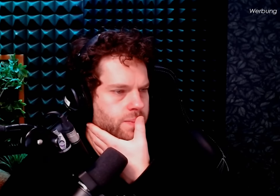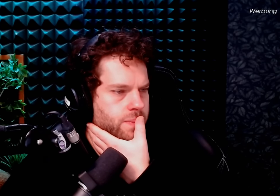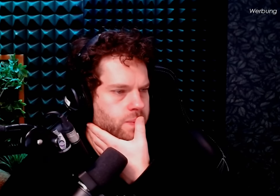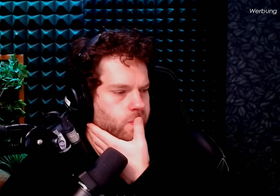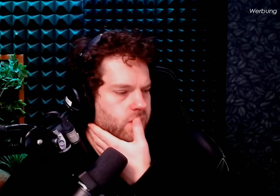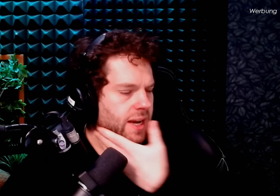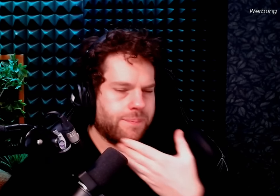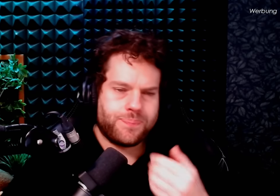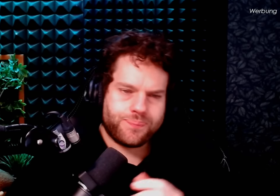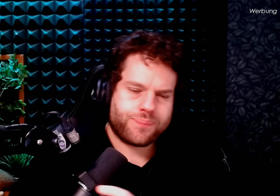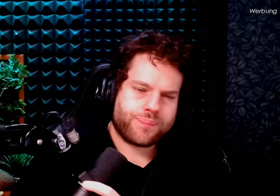Ja.